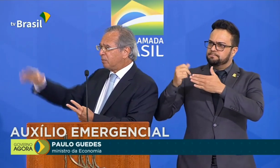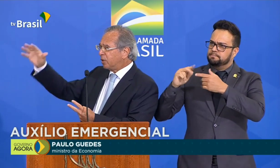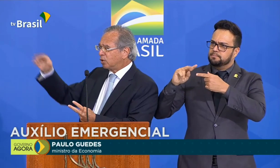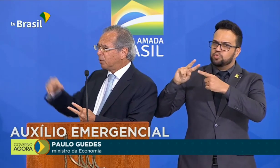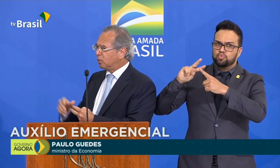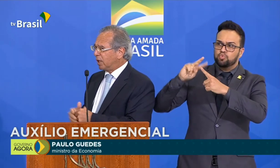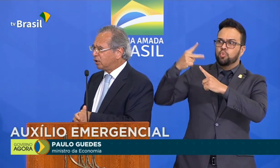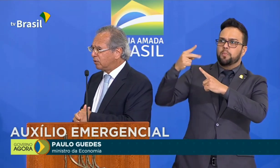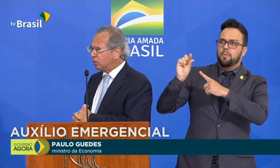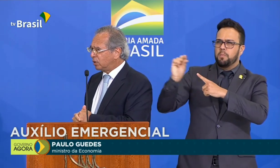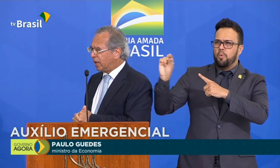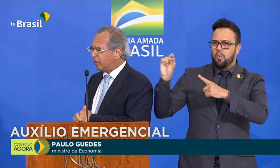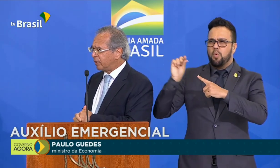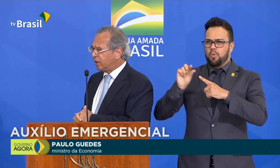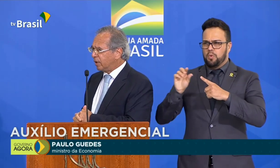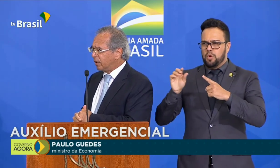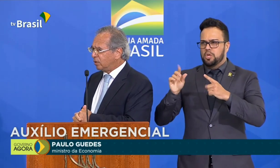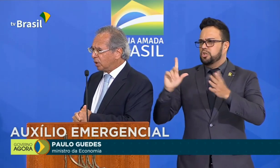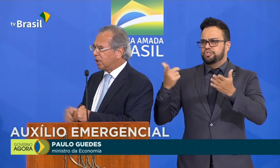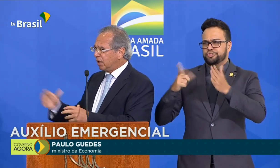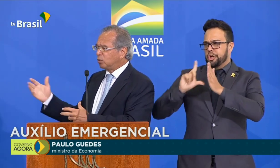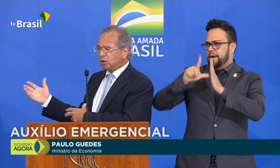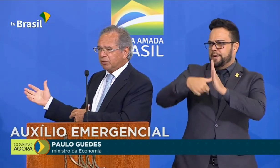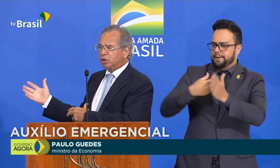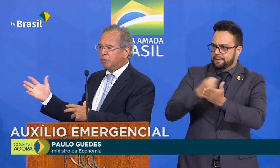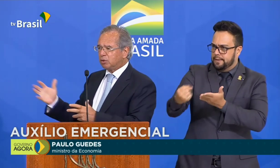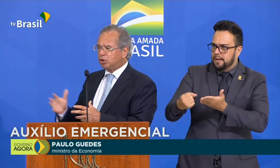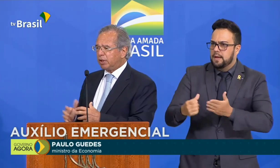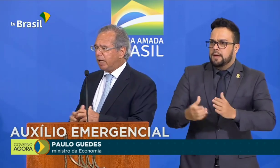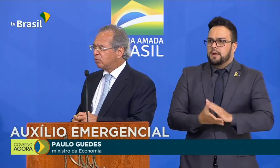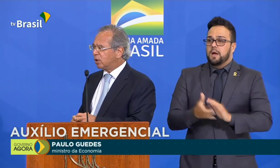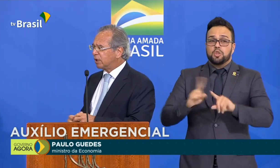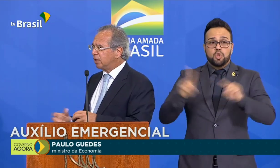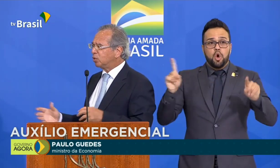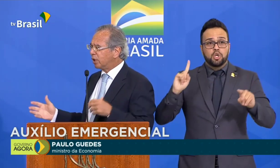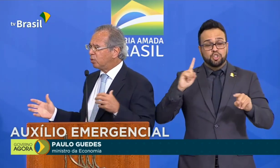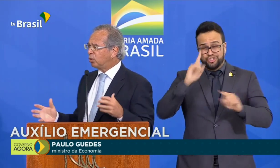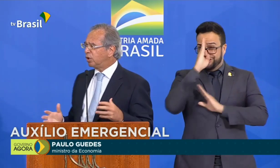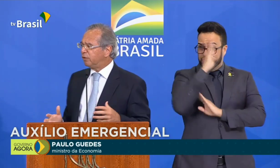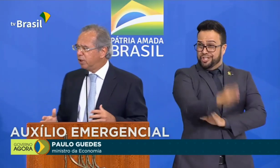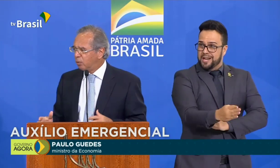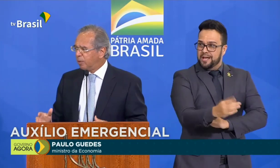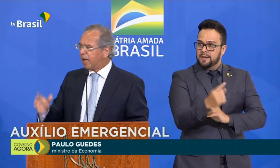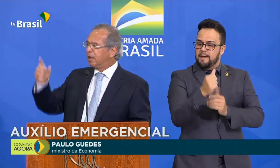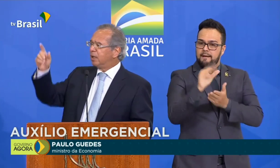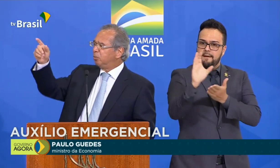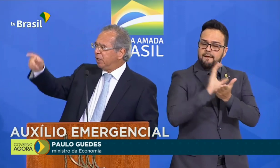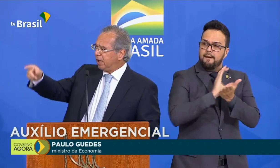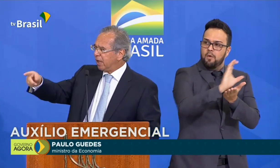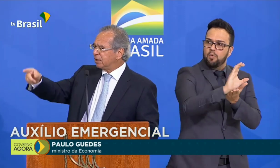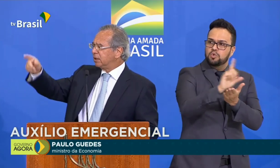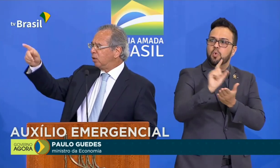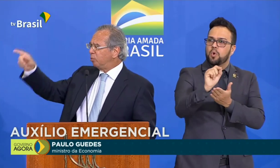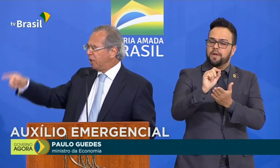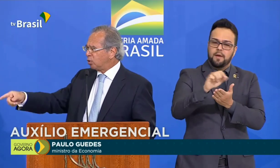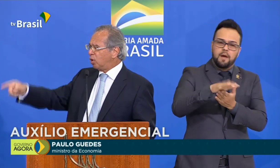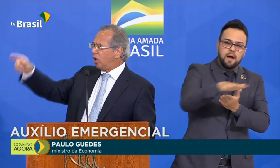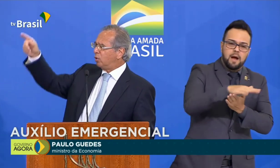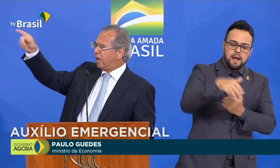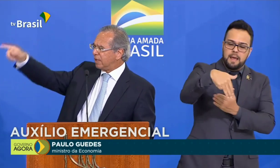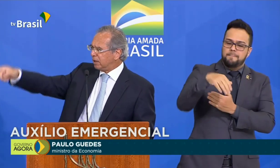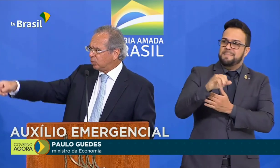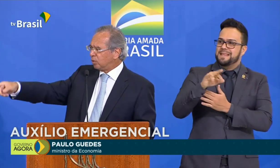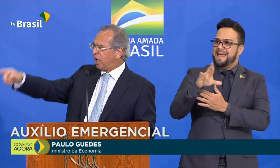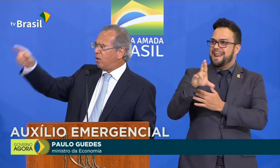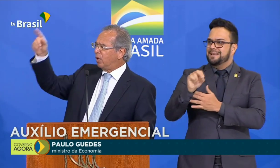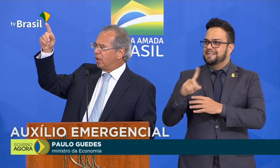Não é o capital especulativo que nos serve. Nós queremos os investimentos diretos, nós queremos recursos que virão para mineração,